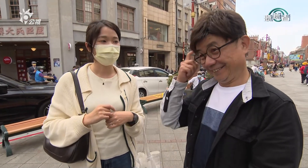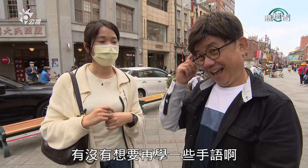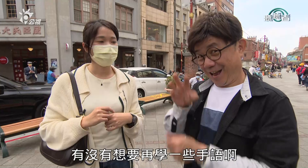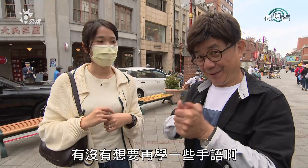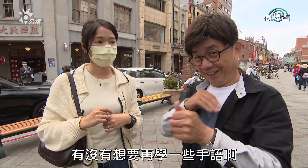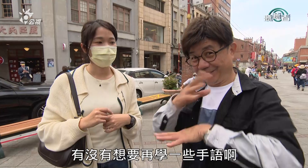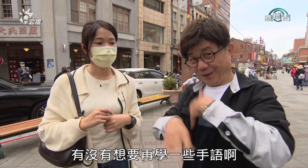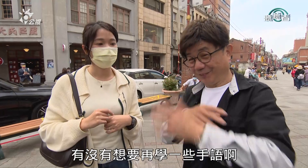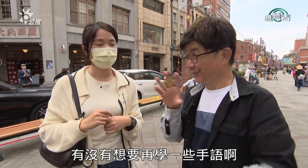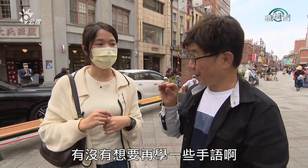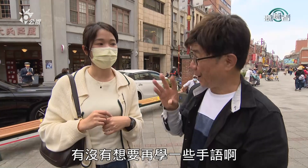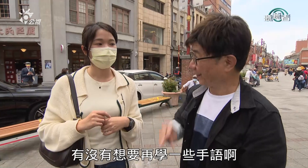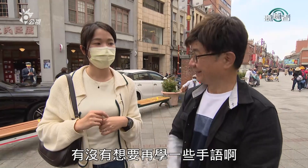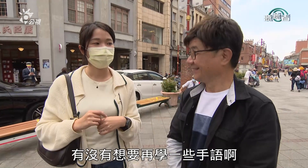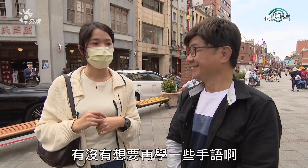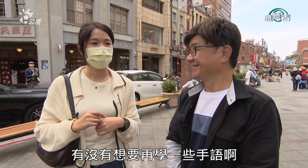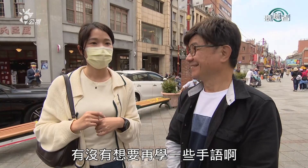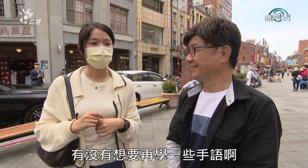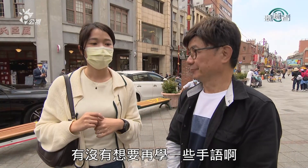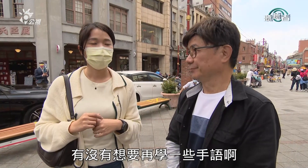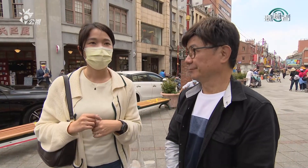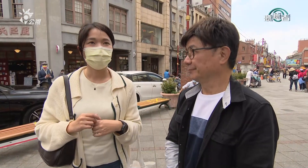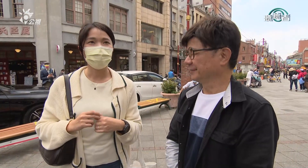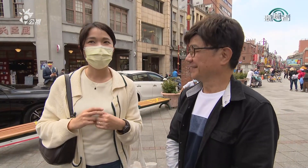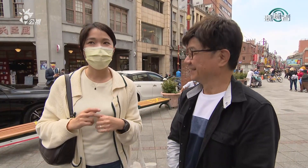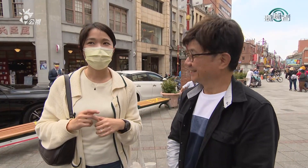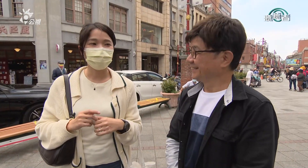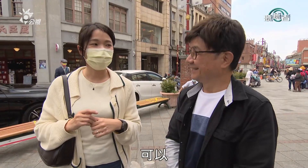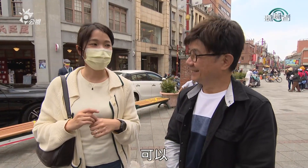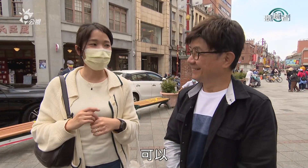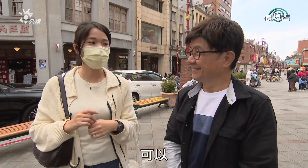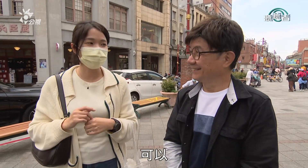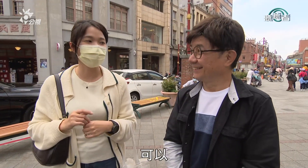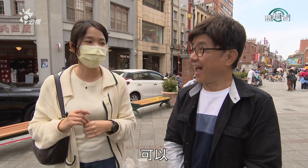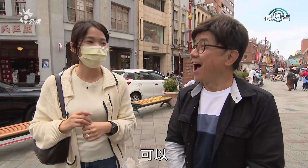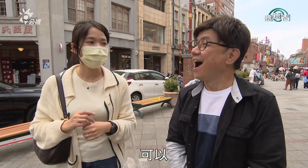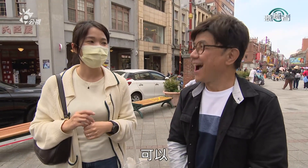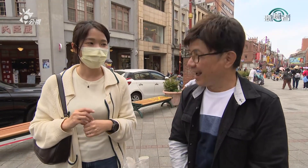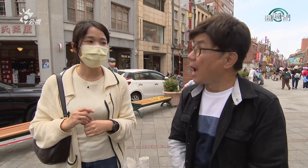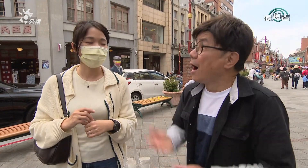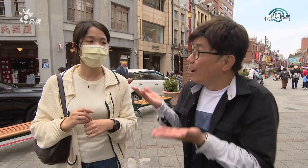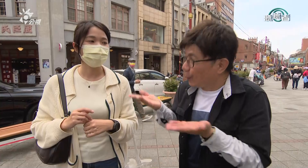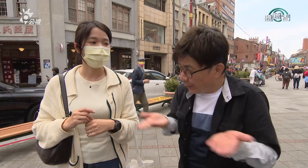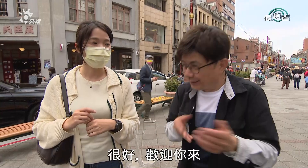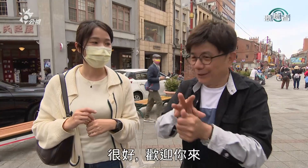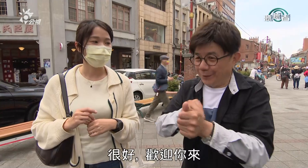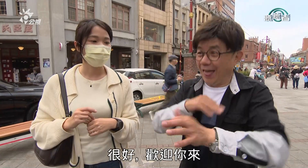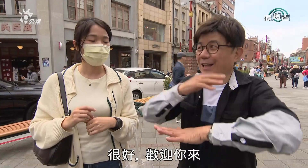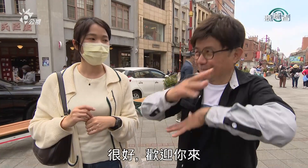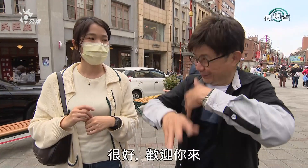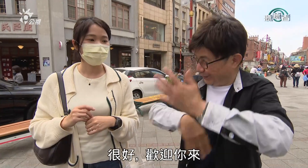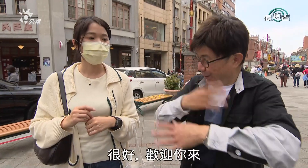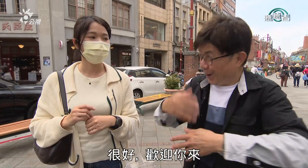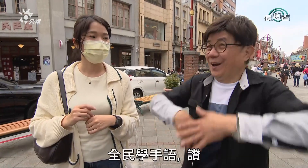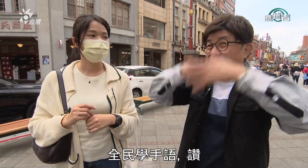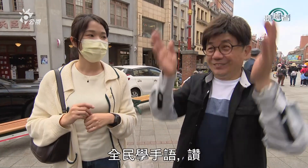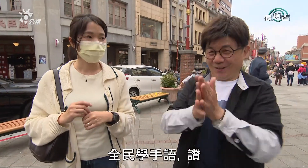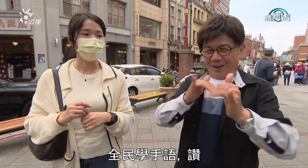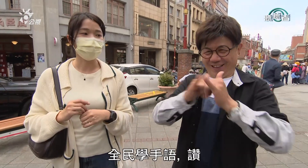嗯。有没有想要再学一些手语啊？ 可以。 哦，很好，欢迎你来全民学